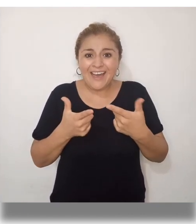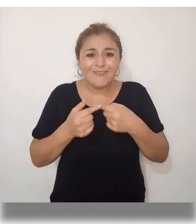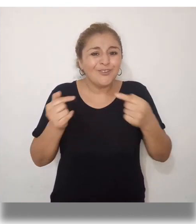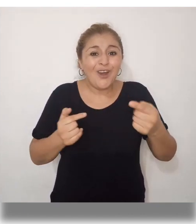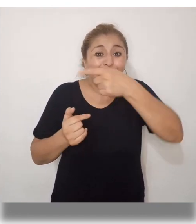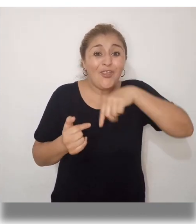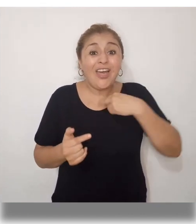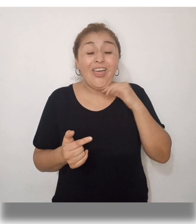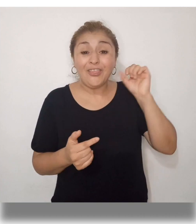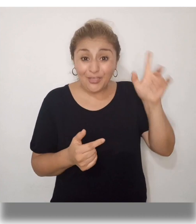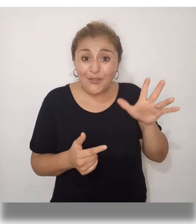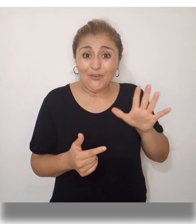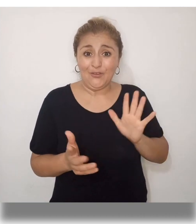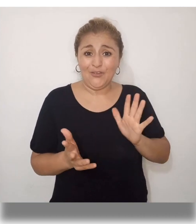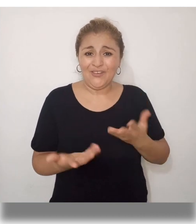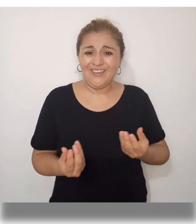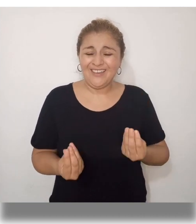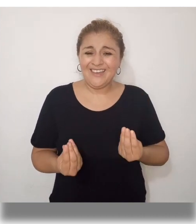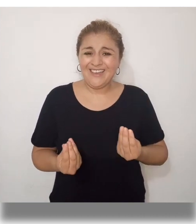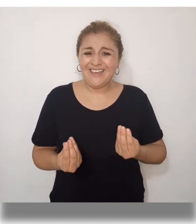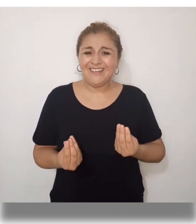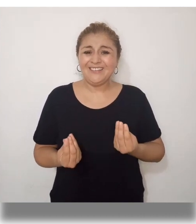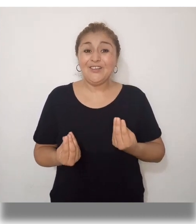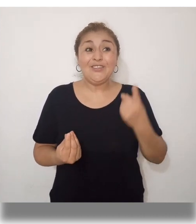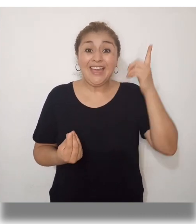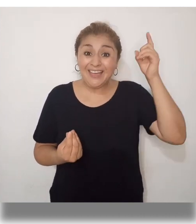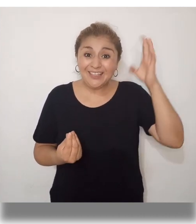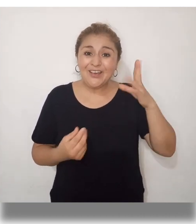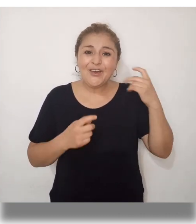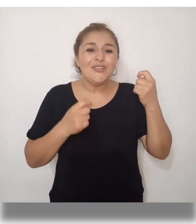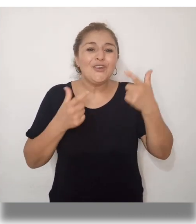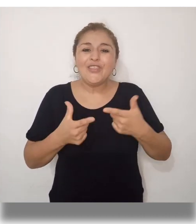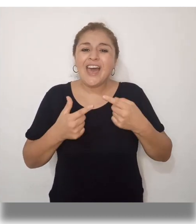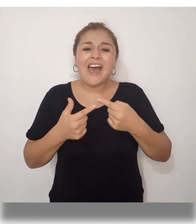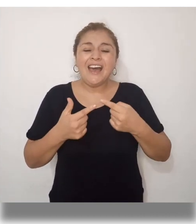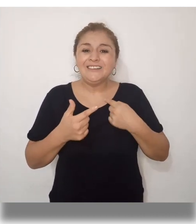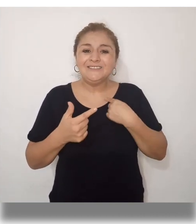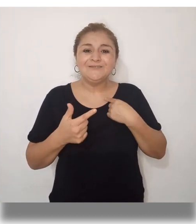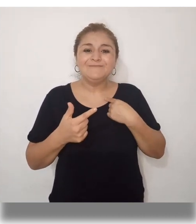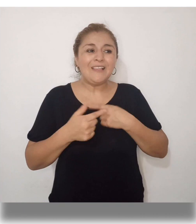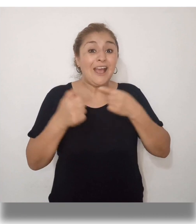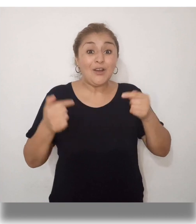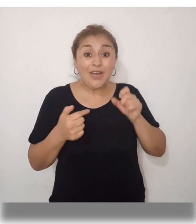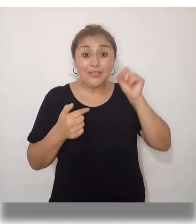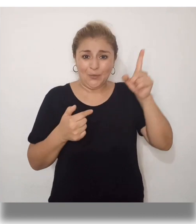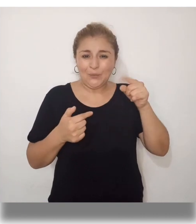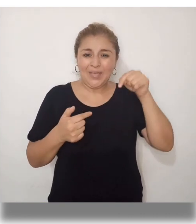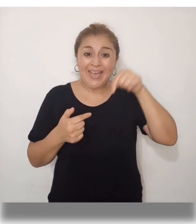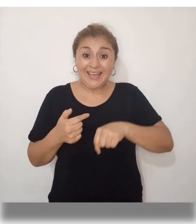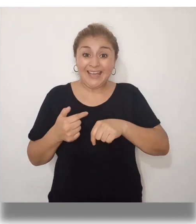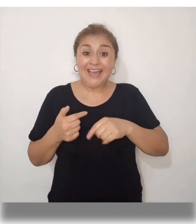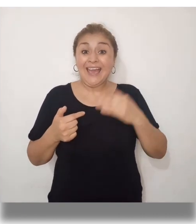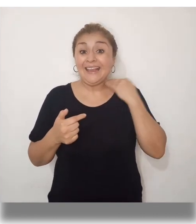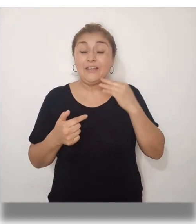mezquino a su hijo cómo no nos dará junto con él todas las cosas dice allí